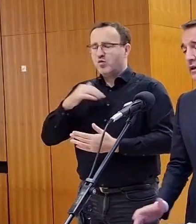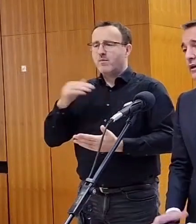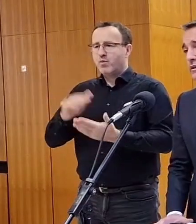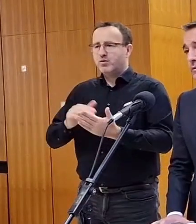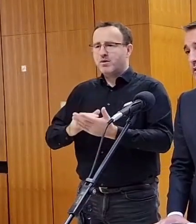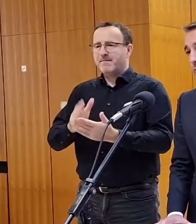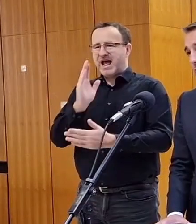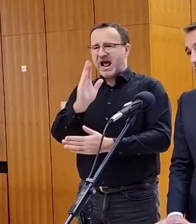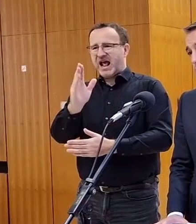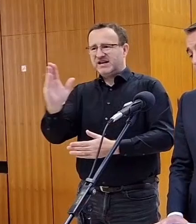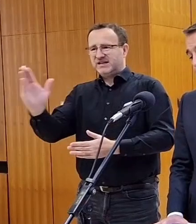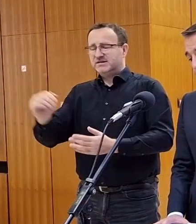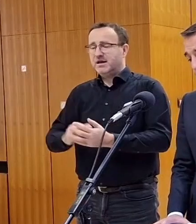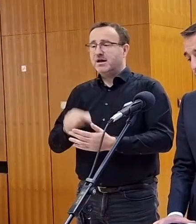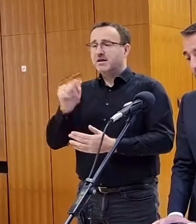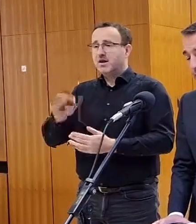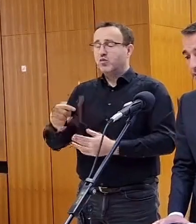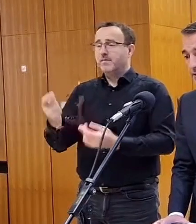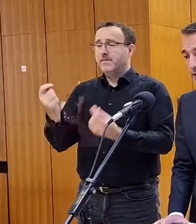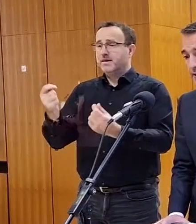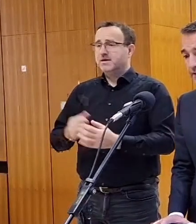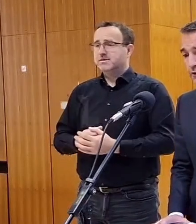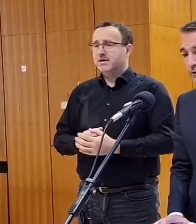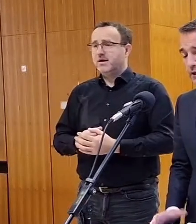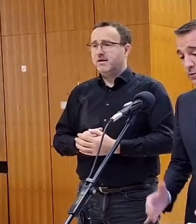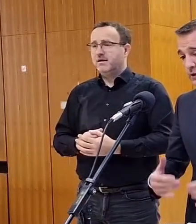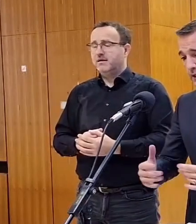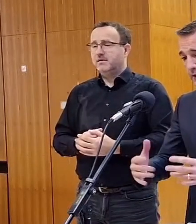adresne samozrejme tieto peniaze